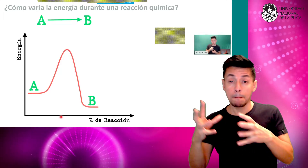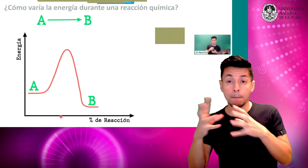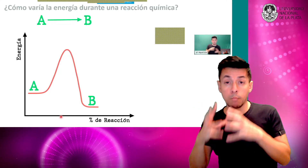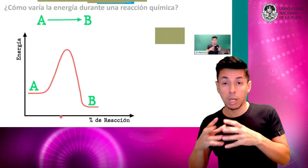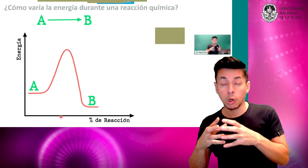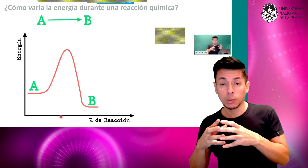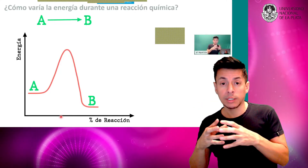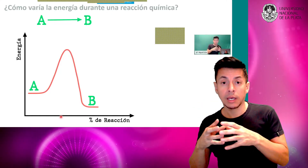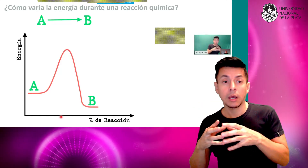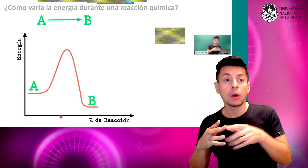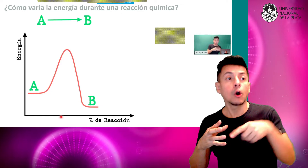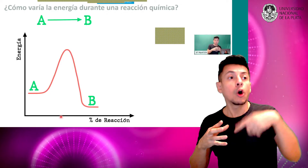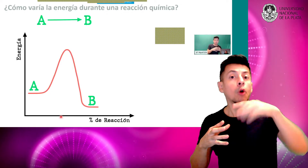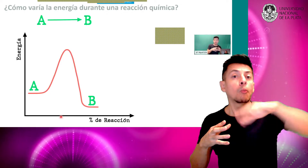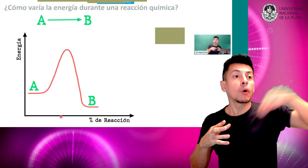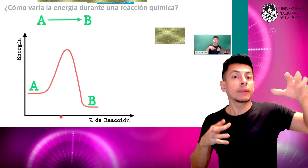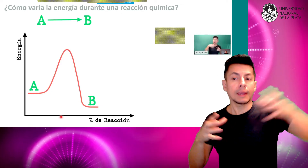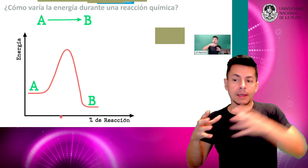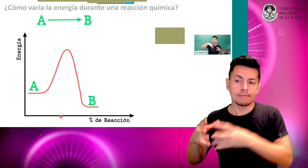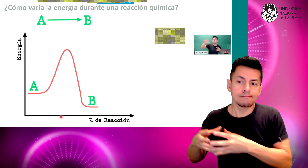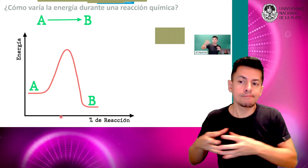al otro lado de la montaña.